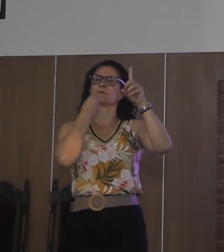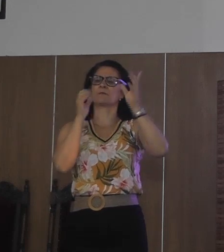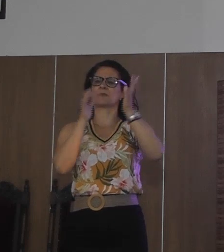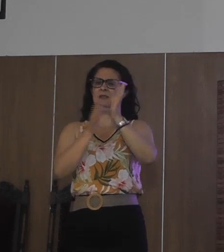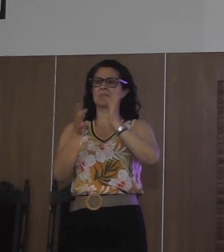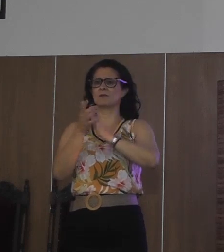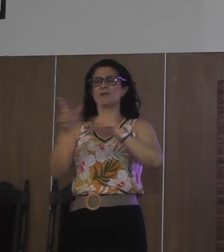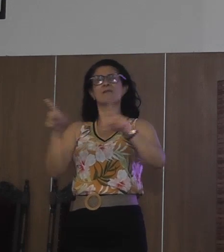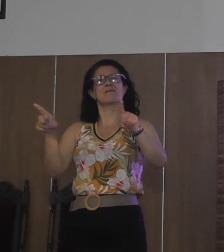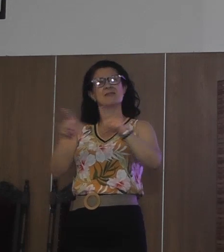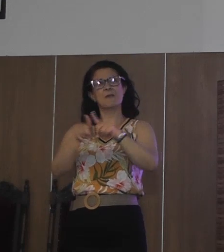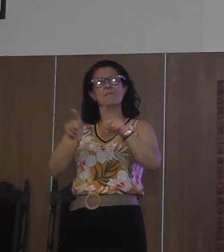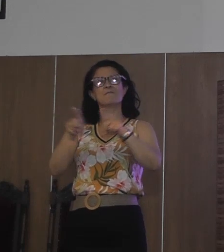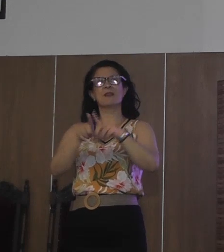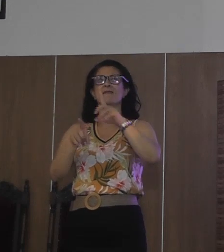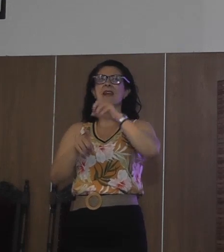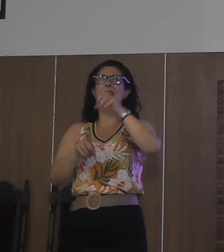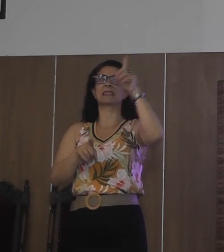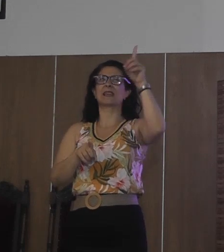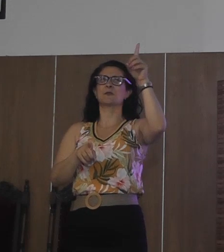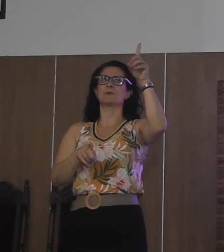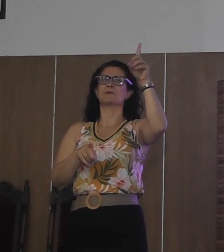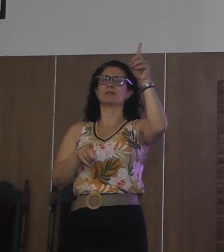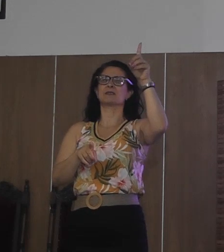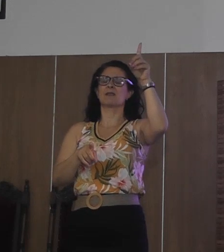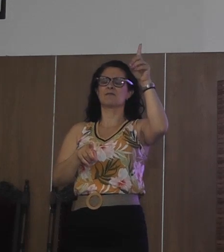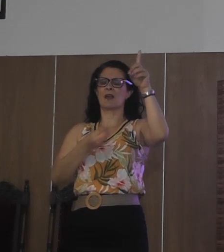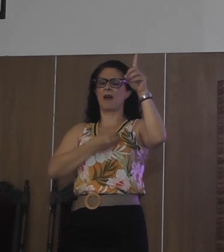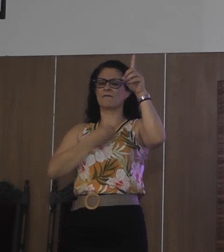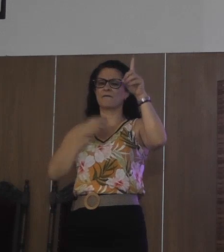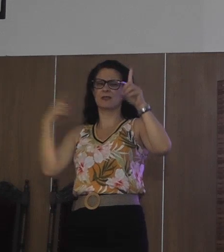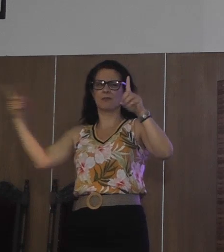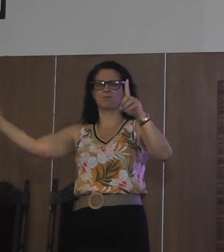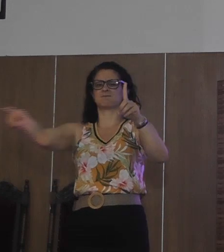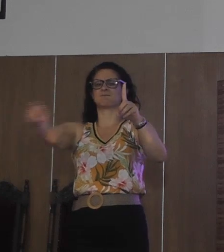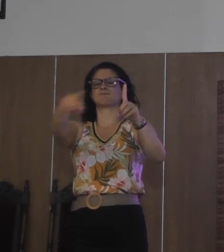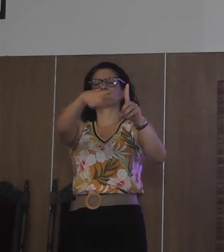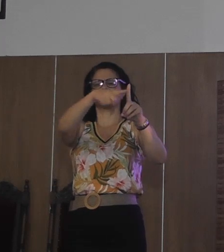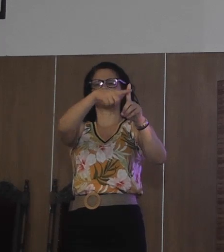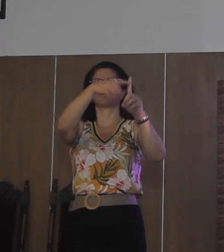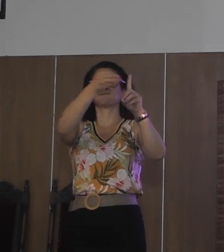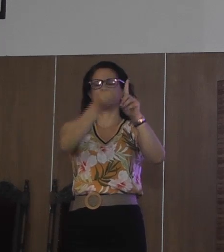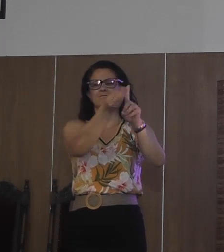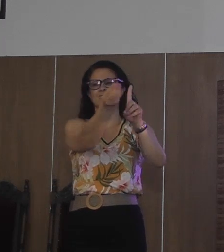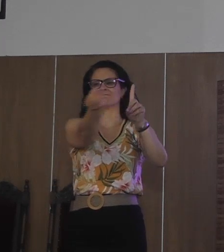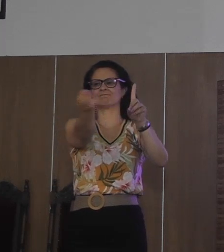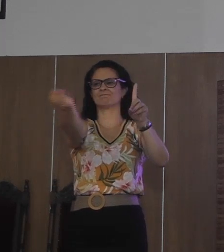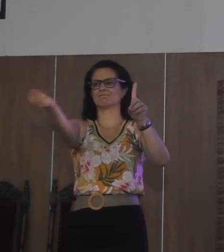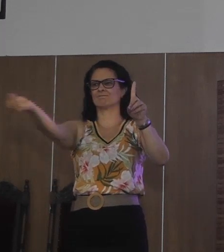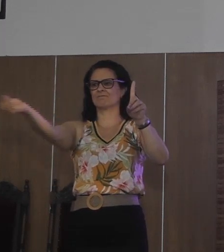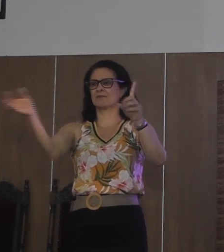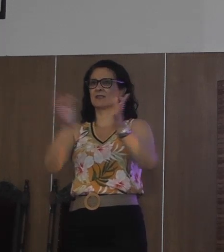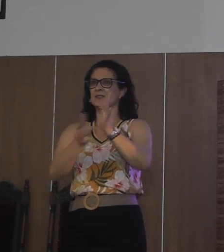Deus. Jesus é Deus que se entregou por nós. Ele foi, é e sempre será aquele que vai